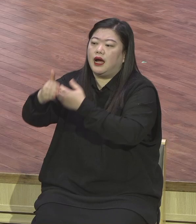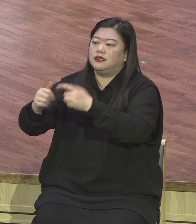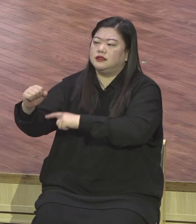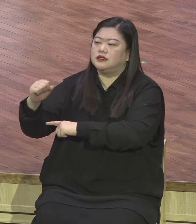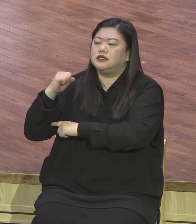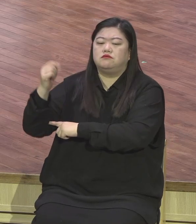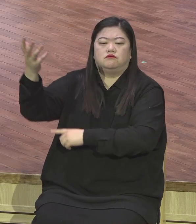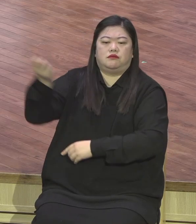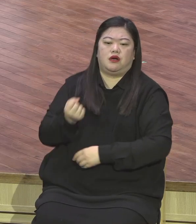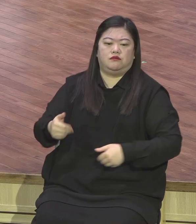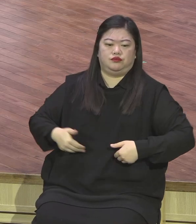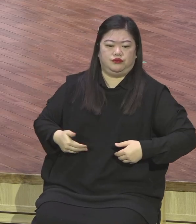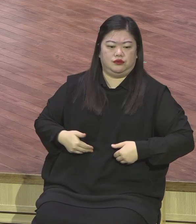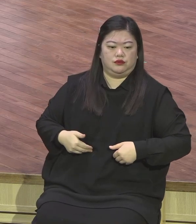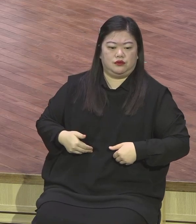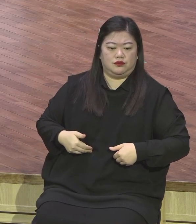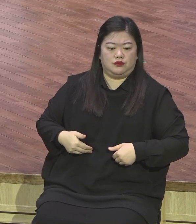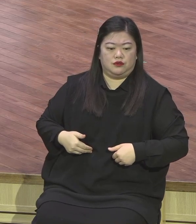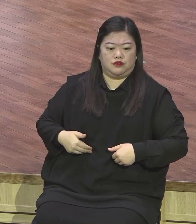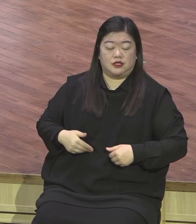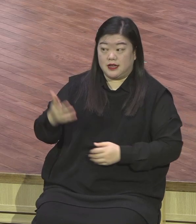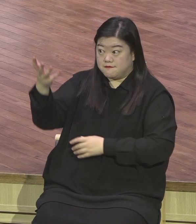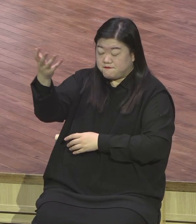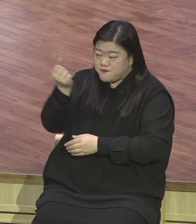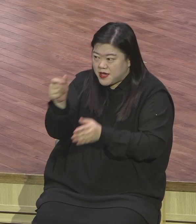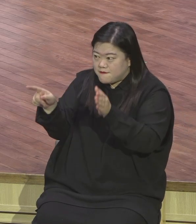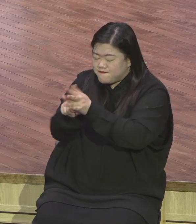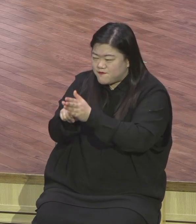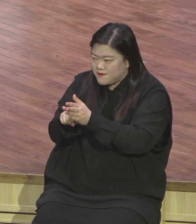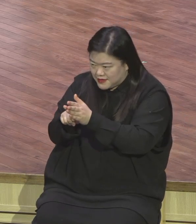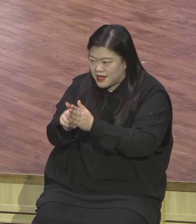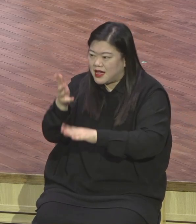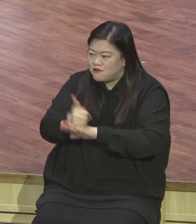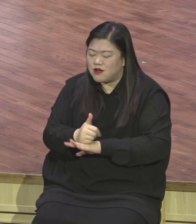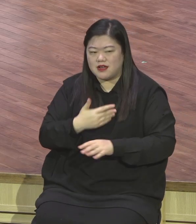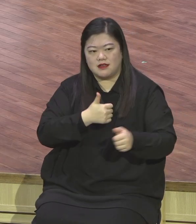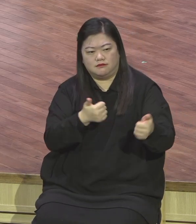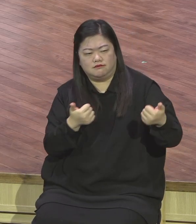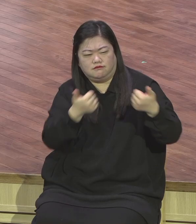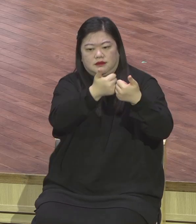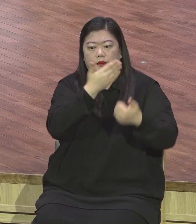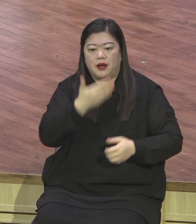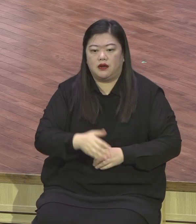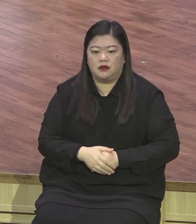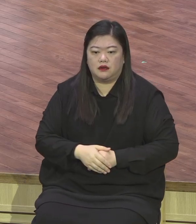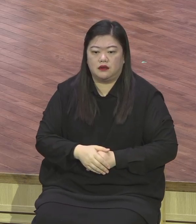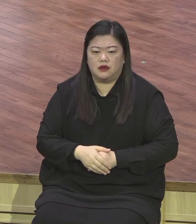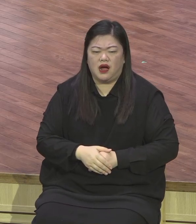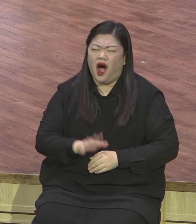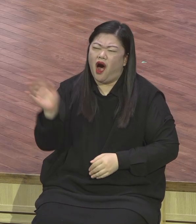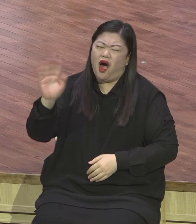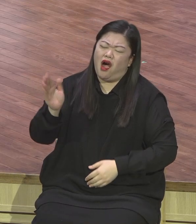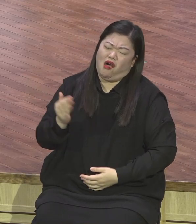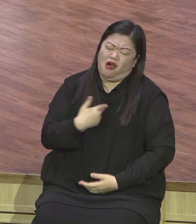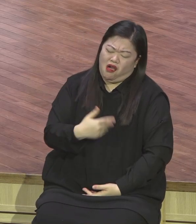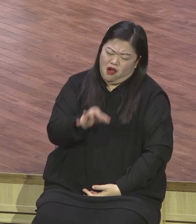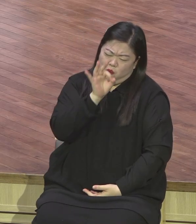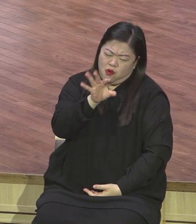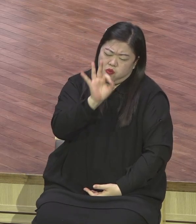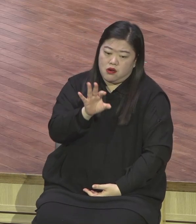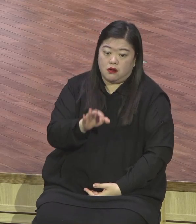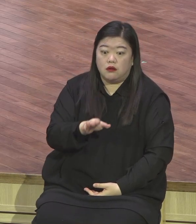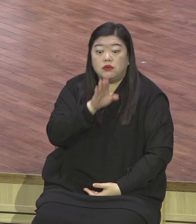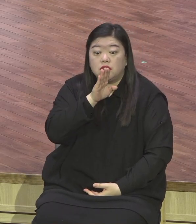나온다는 것임을 확신하고 은약적 도전해 보시기 바랍니다 나는 못해 맞습니다 나는 못합니다 그런데 하나님은 할 수가